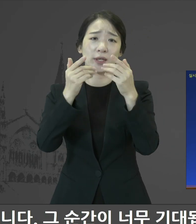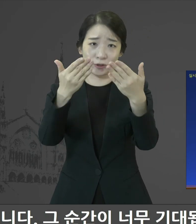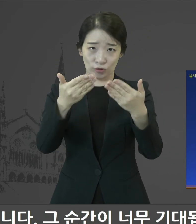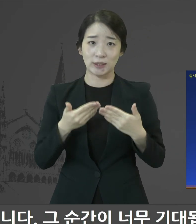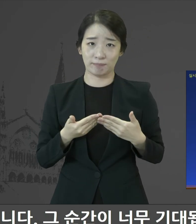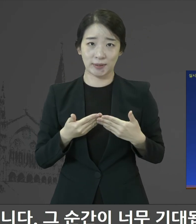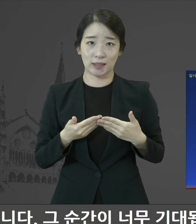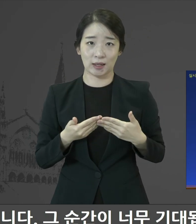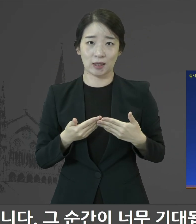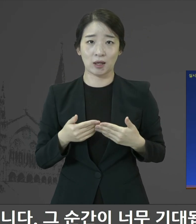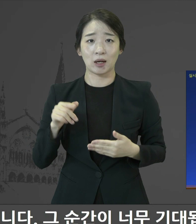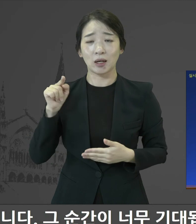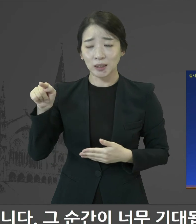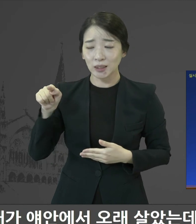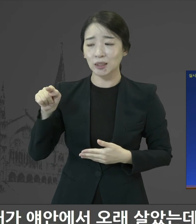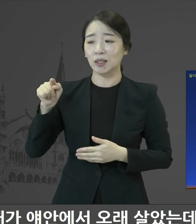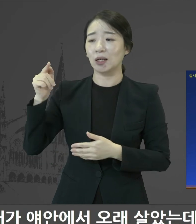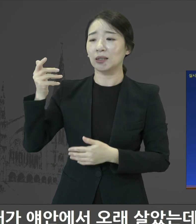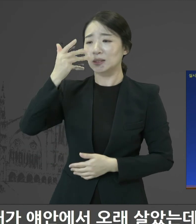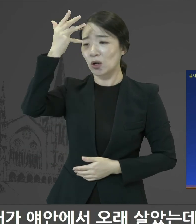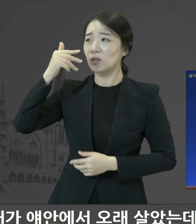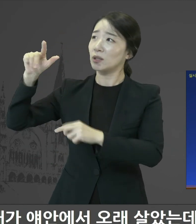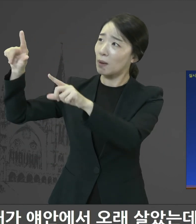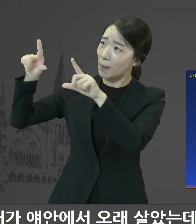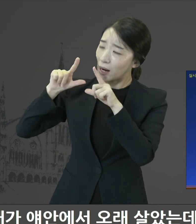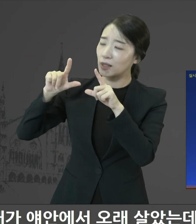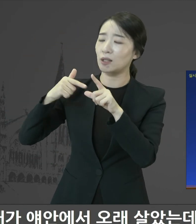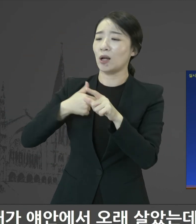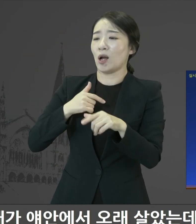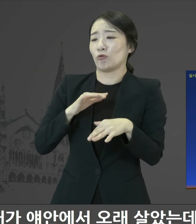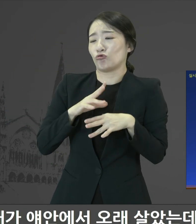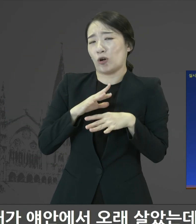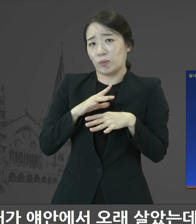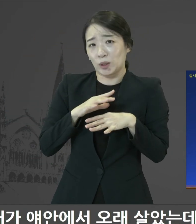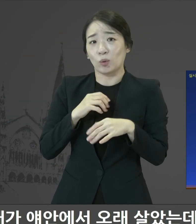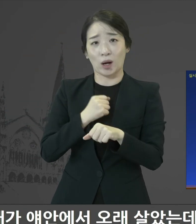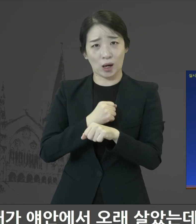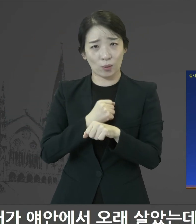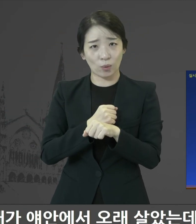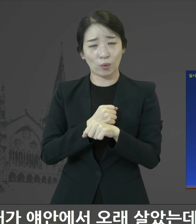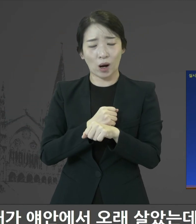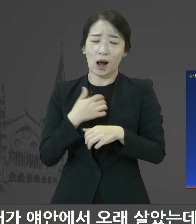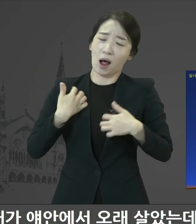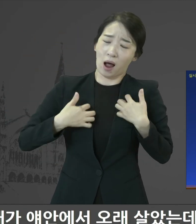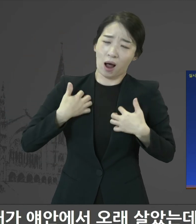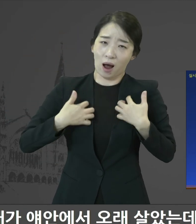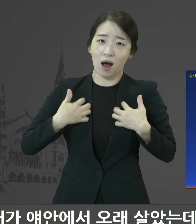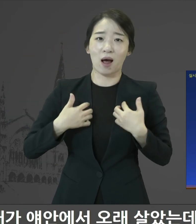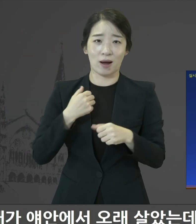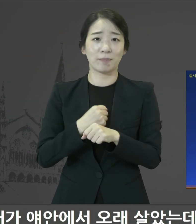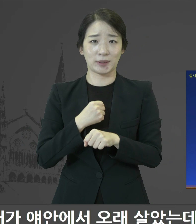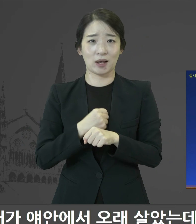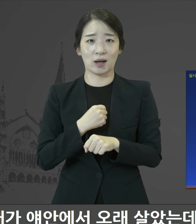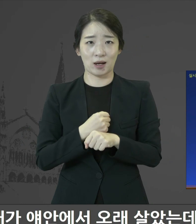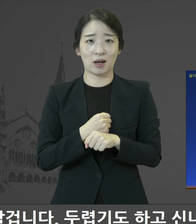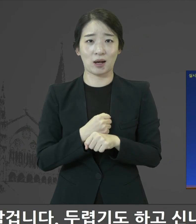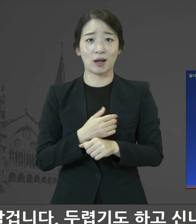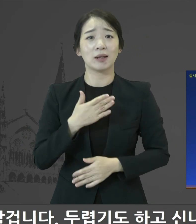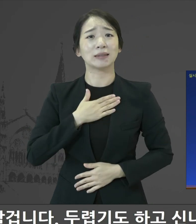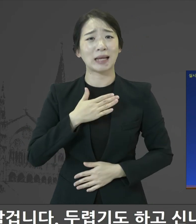이게 두렵기도 하고 신나기도 하지 않습니까? 조금은 두렵기도 하지 않습니까? 나의 것들을